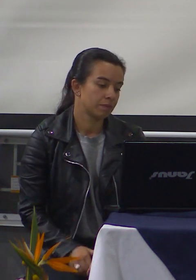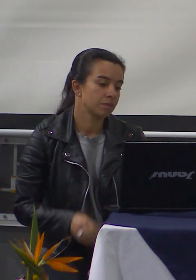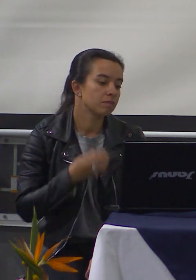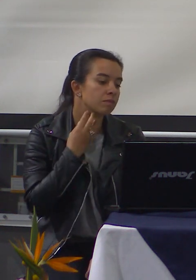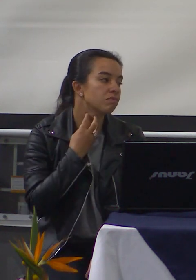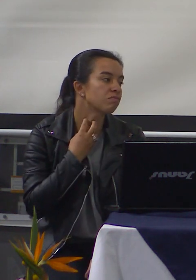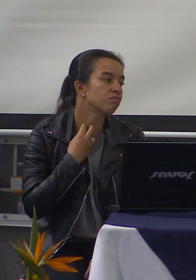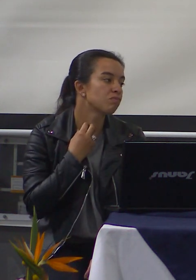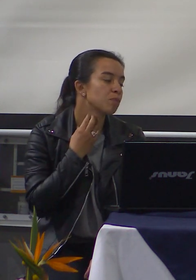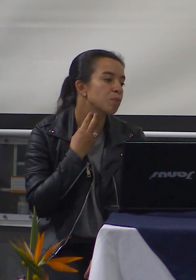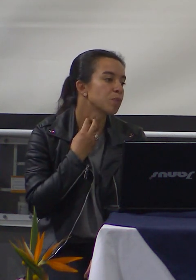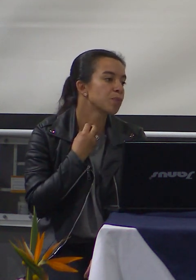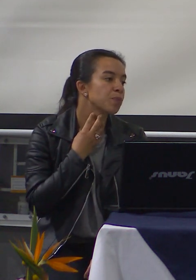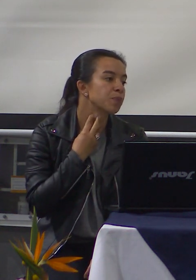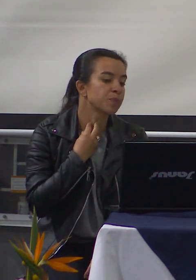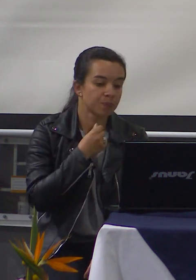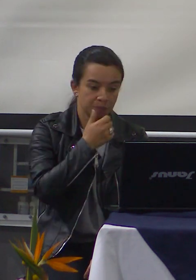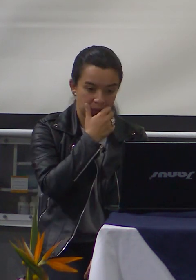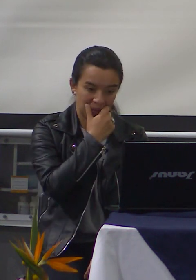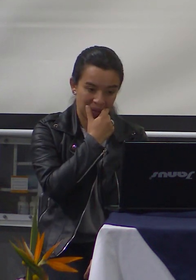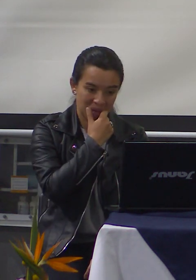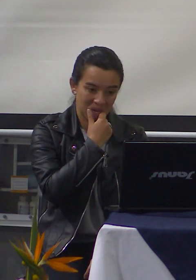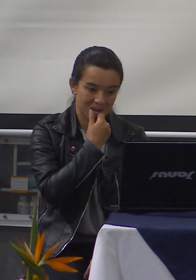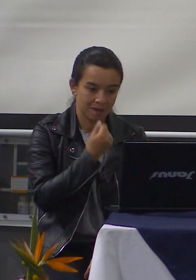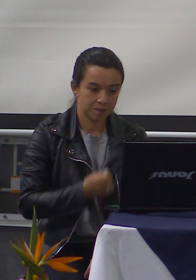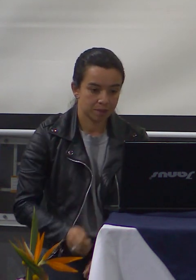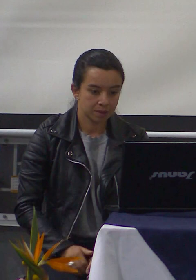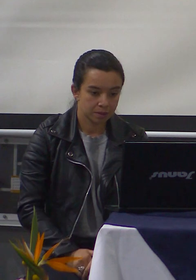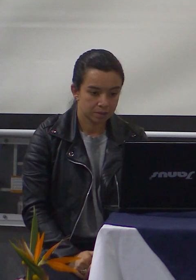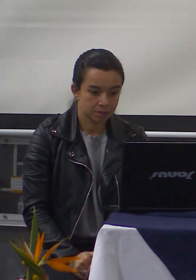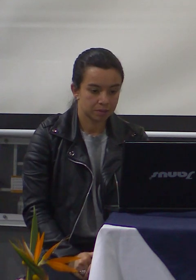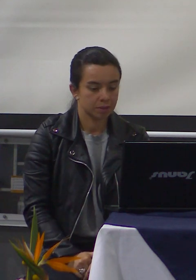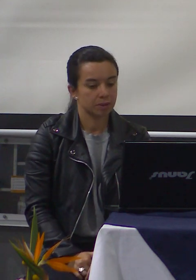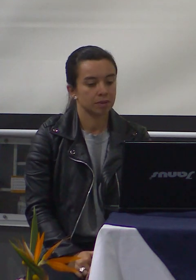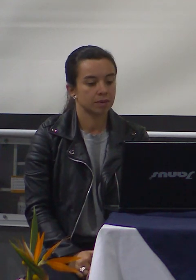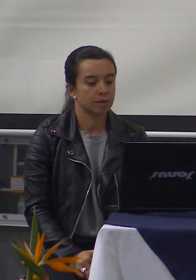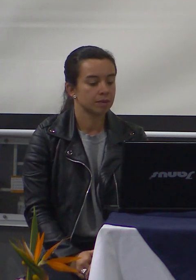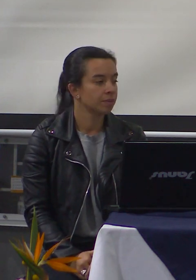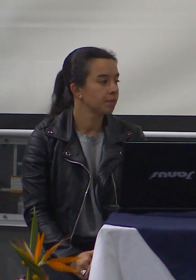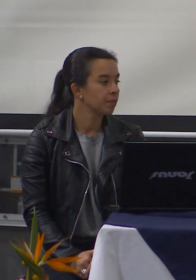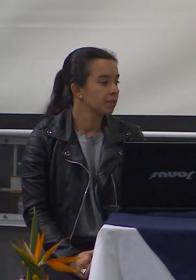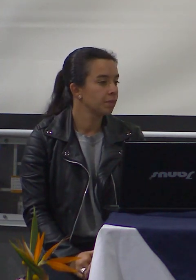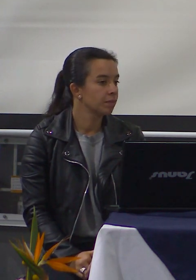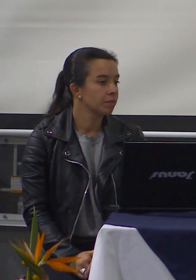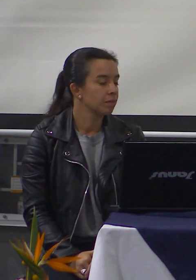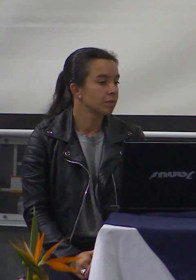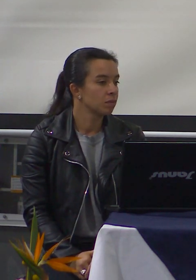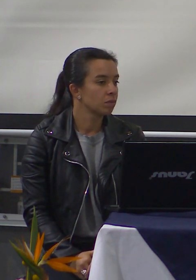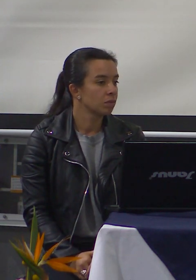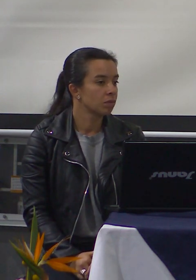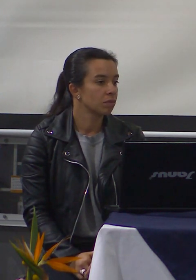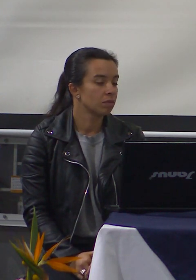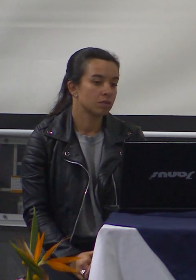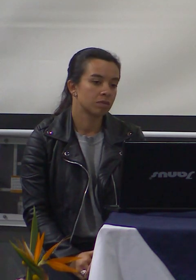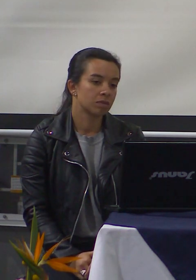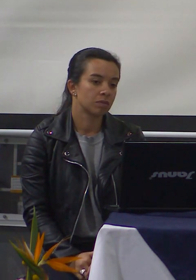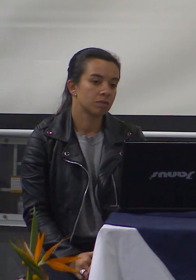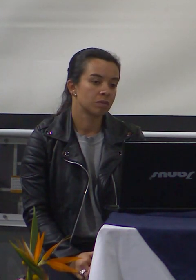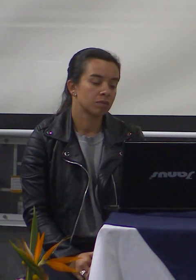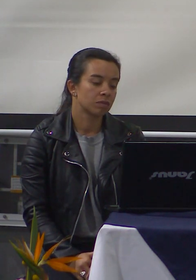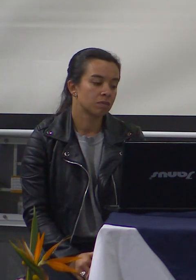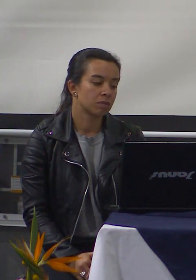mercuriales con su obra el arte el arte gimnástica más o menos así traducida el arte gimnástica